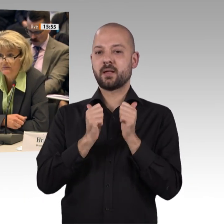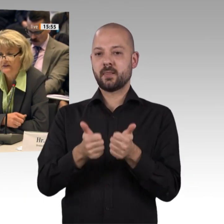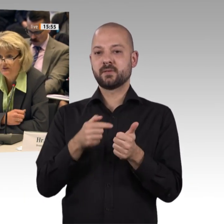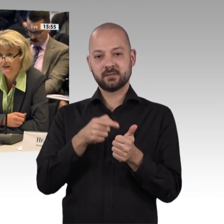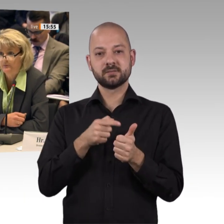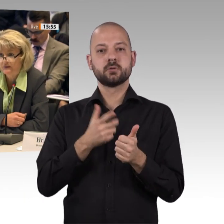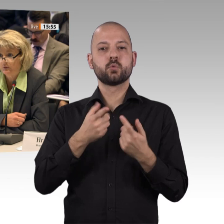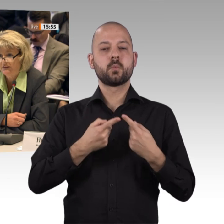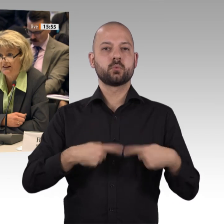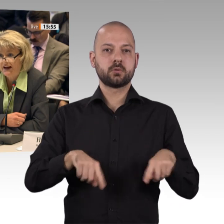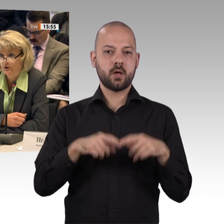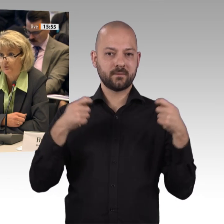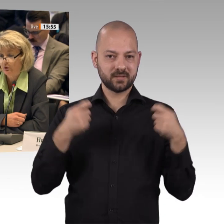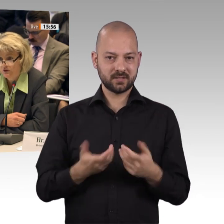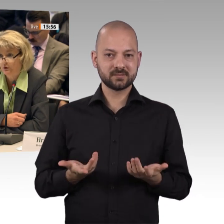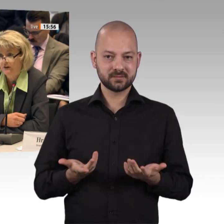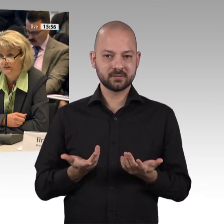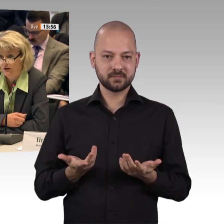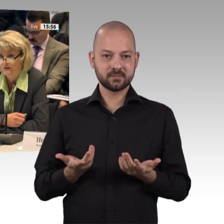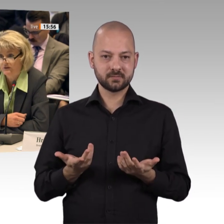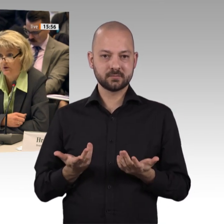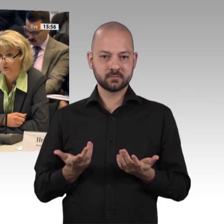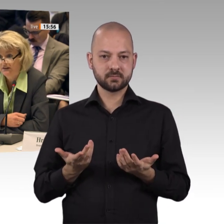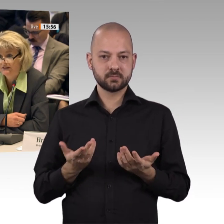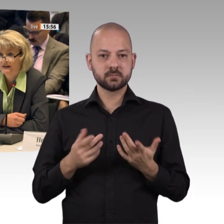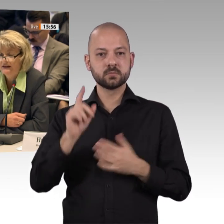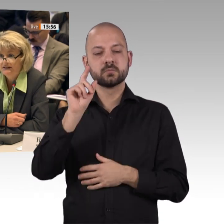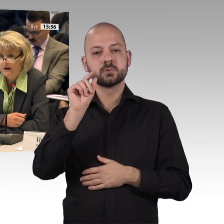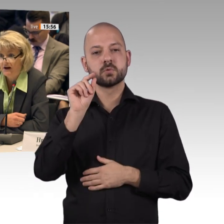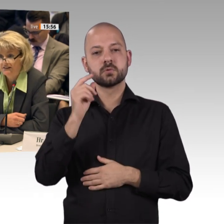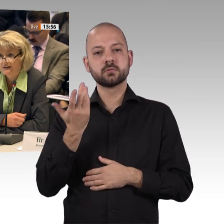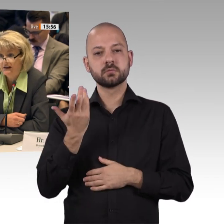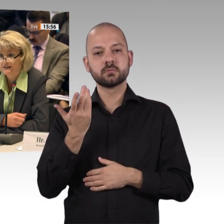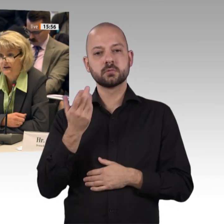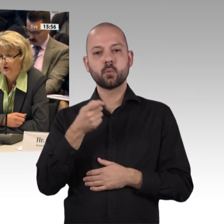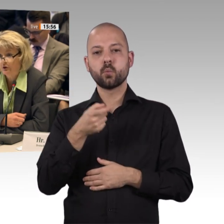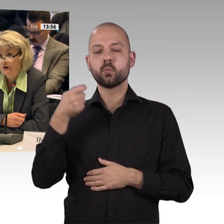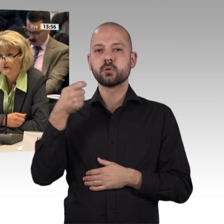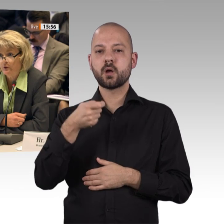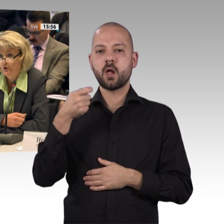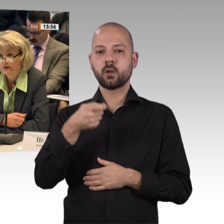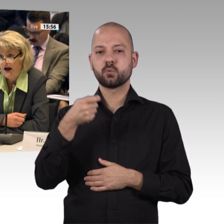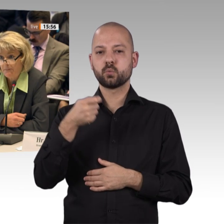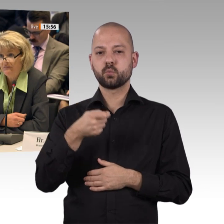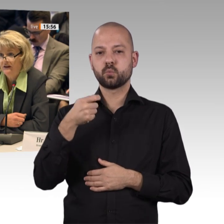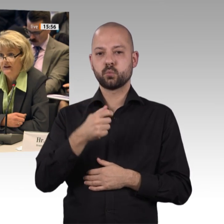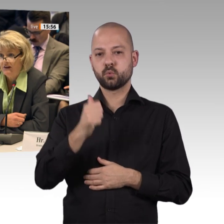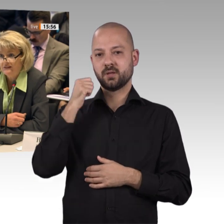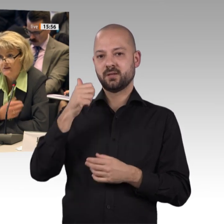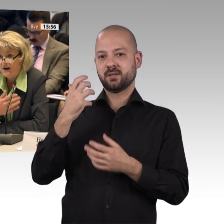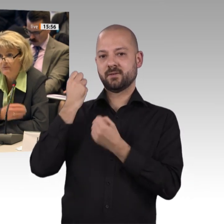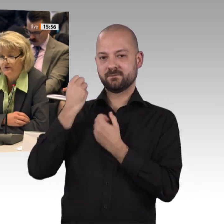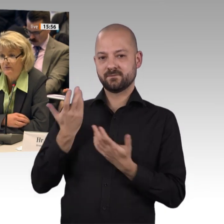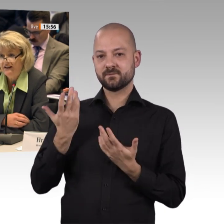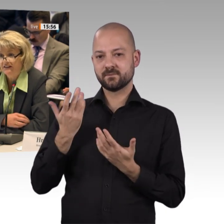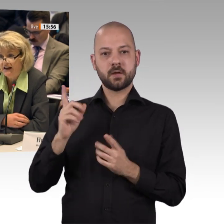es gibt viele Personen, deren Einkommen unter 100.000 Euro liegt, die aber andererseits durchaus Vermögen haben, was